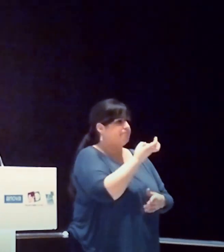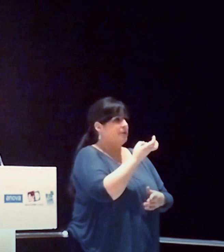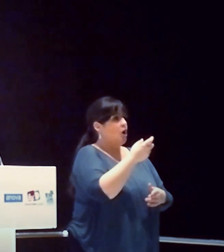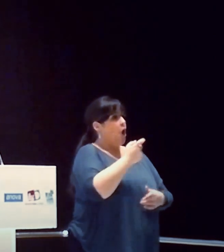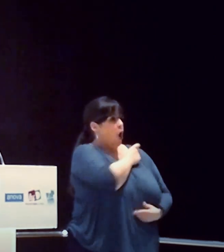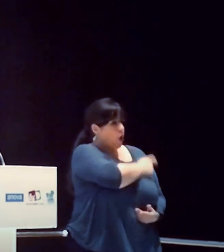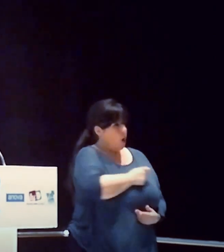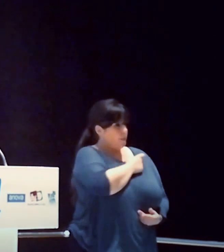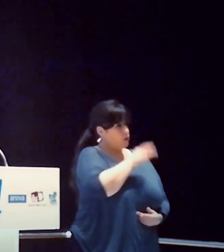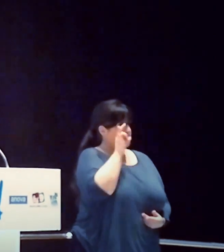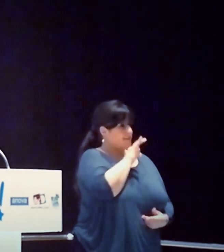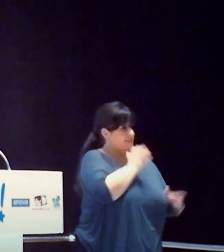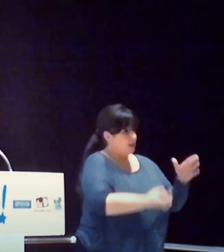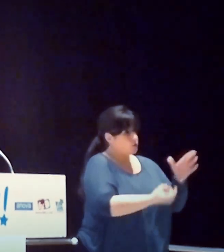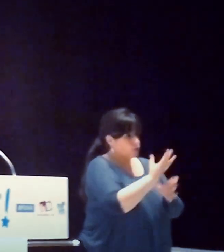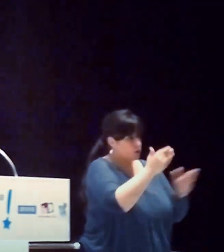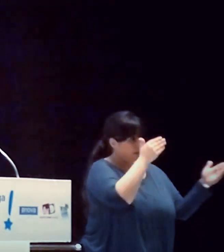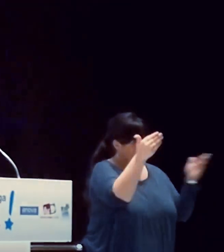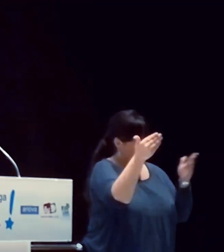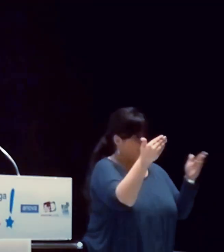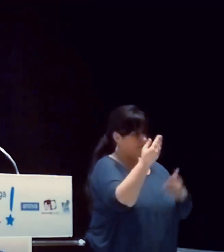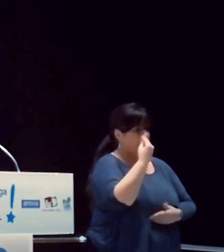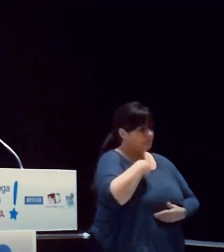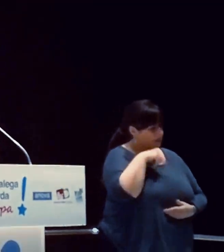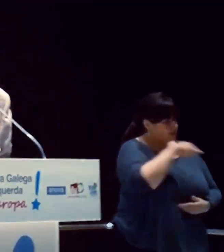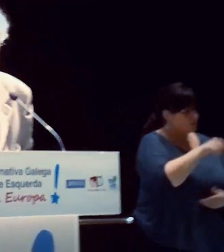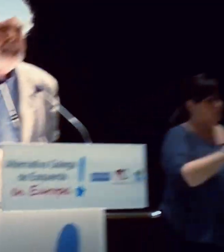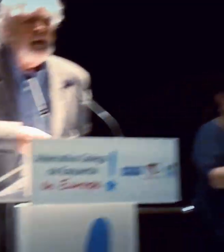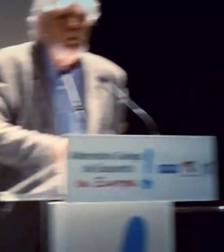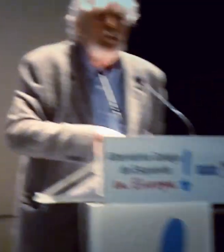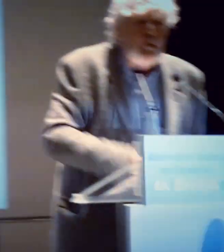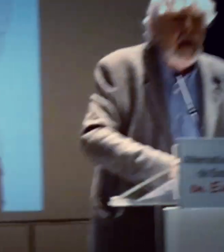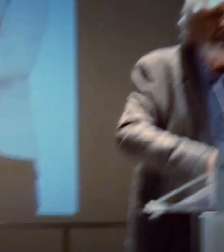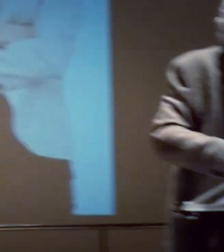comisións obreiras e está aquí a serra a loita